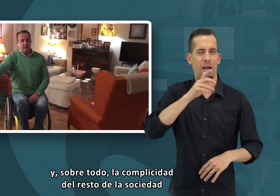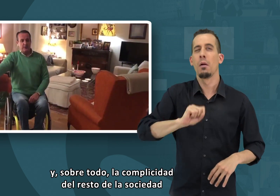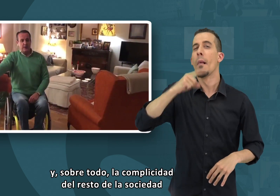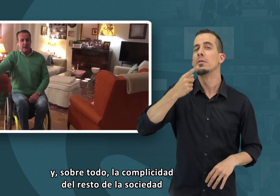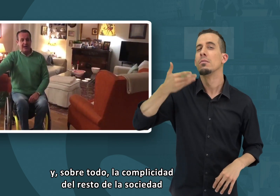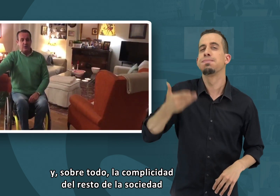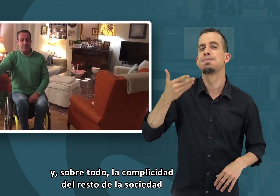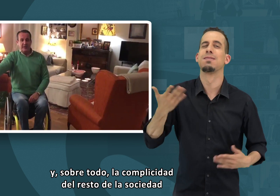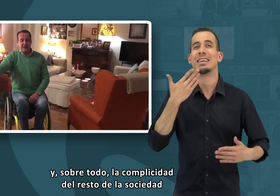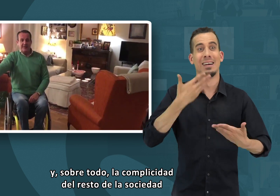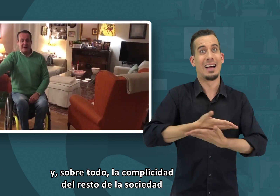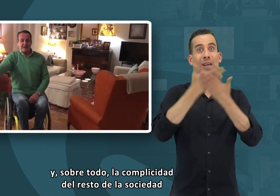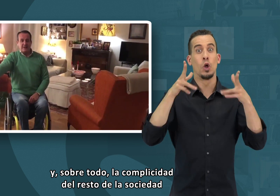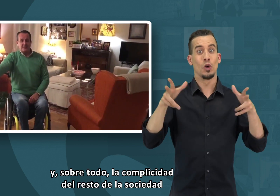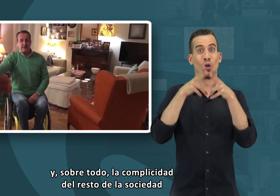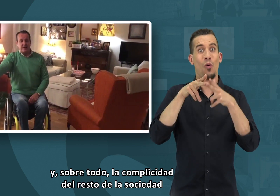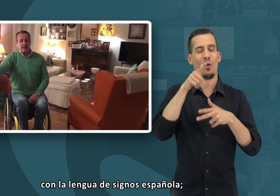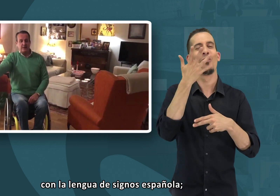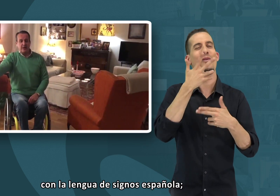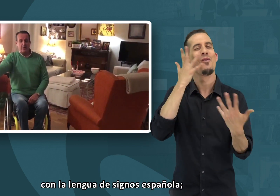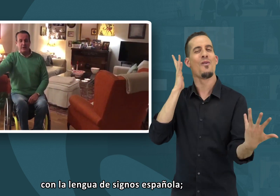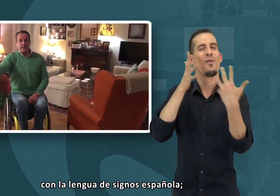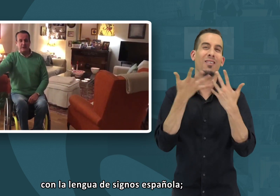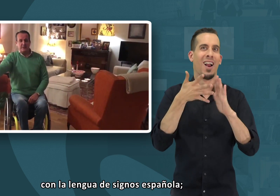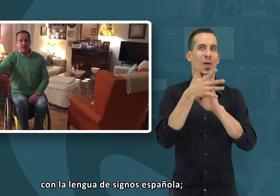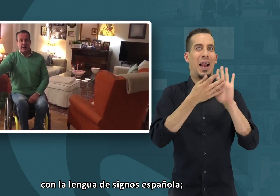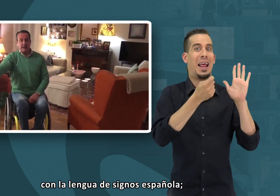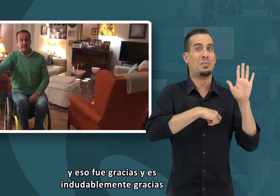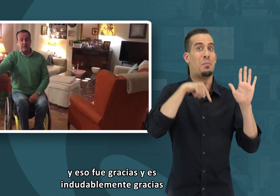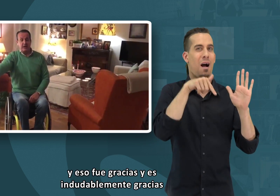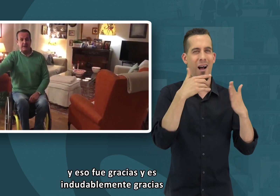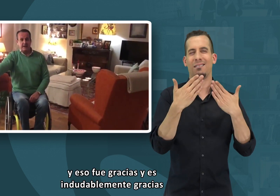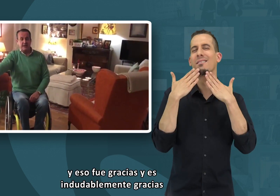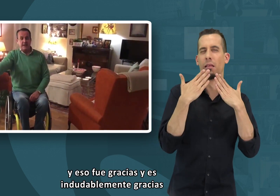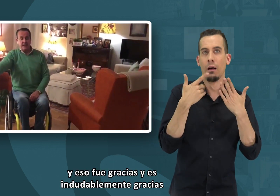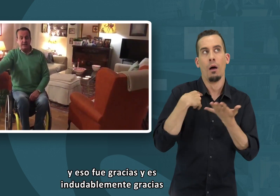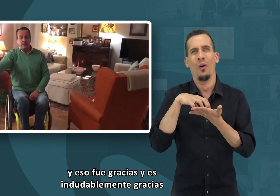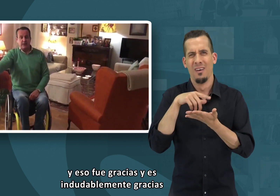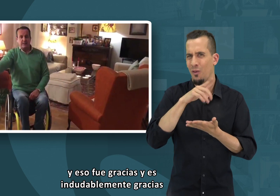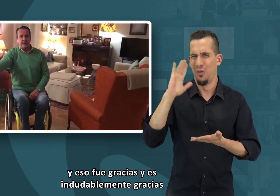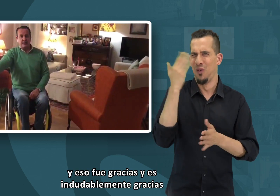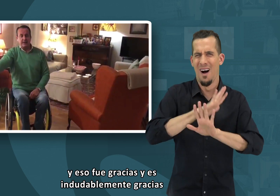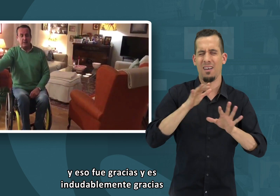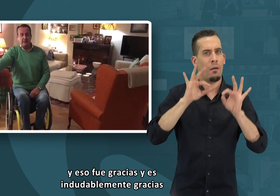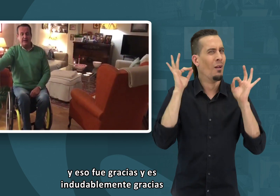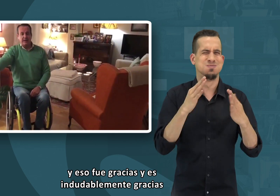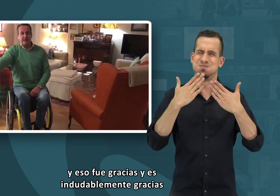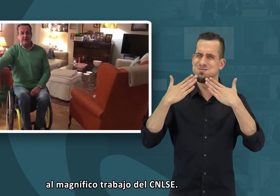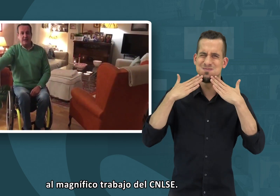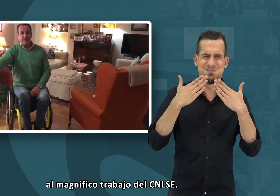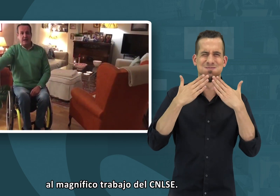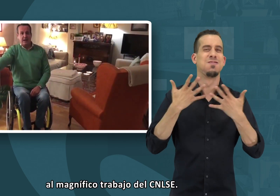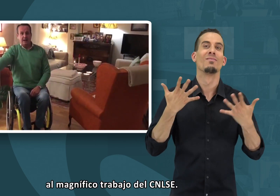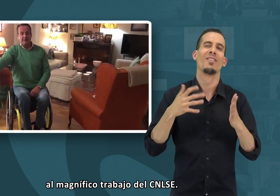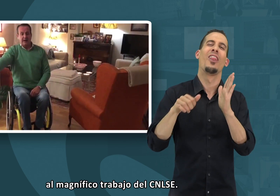sobre todo la complicidad del resto de la sociedad con la lengua de signos española. Y eso fue gracias, y es indudablemente